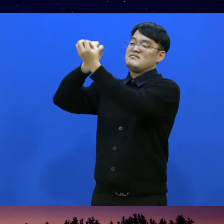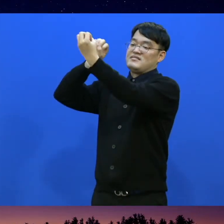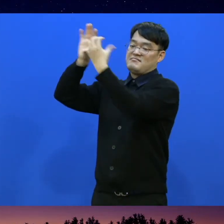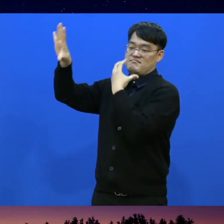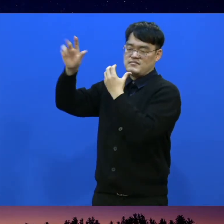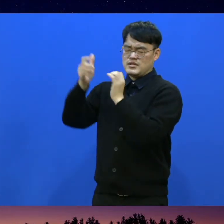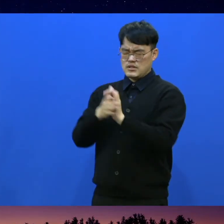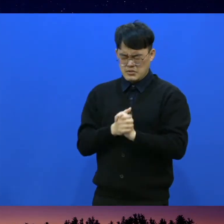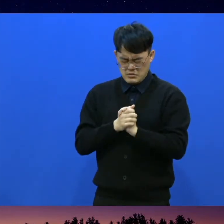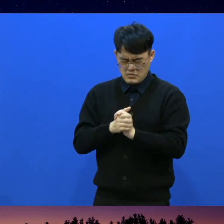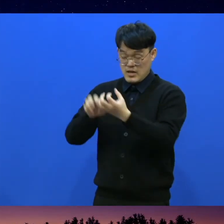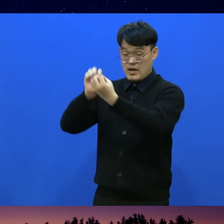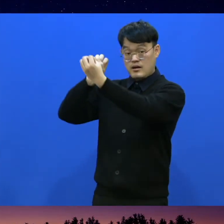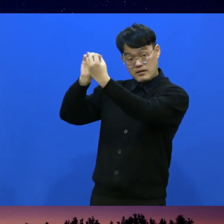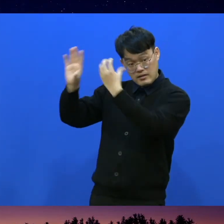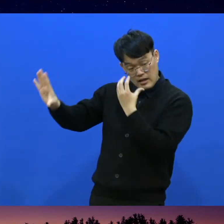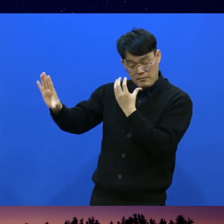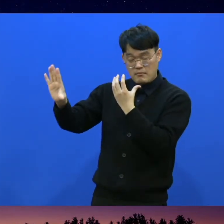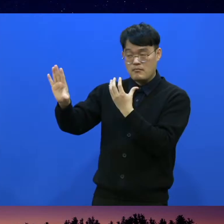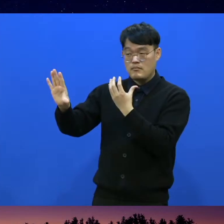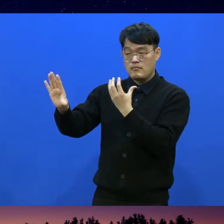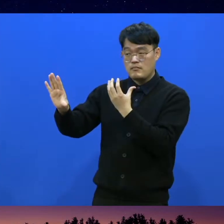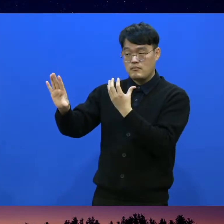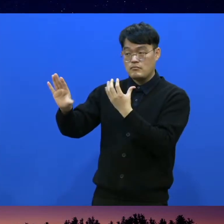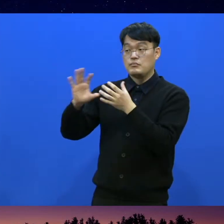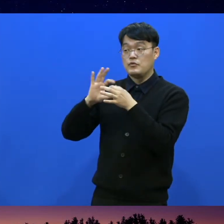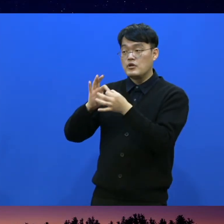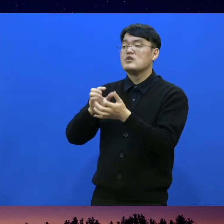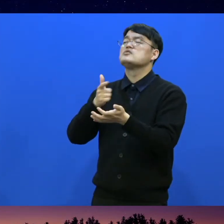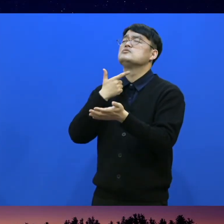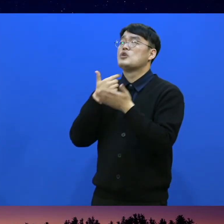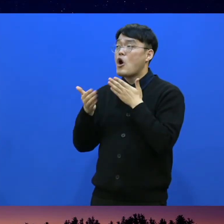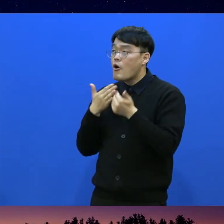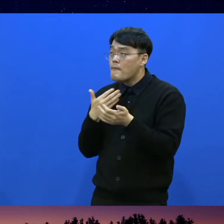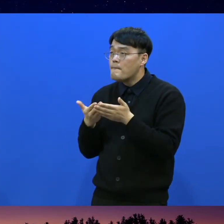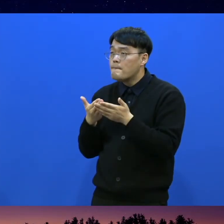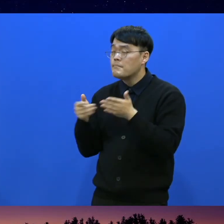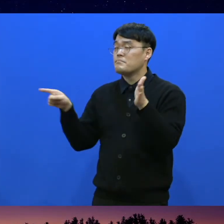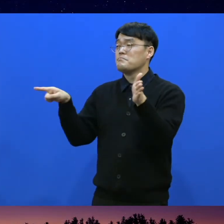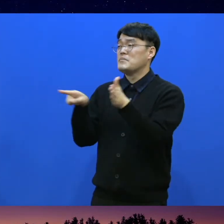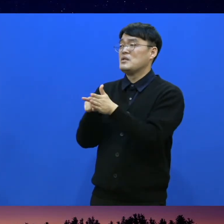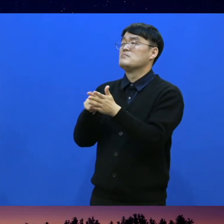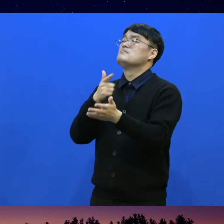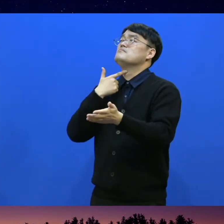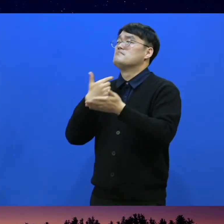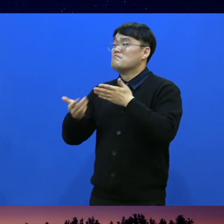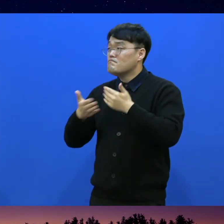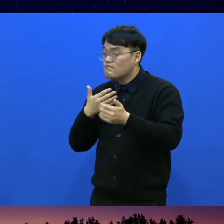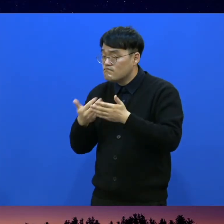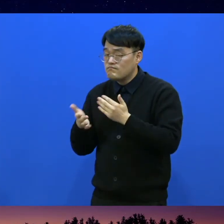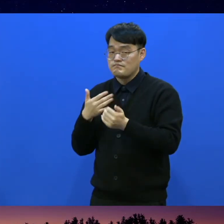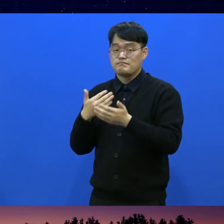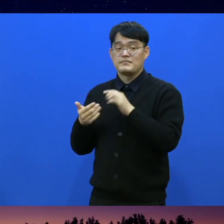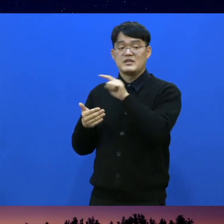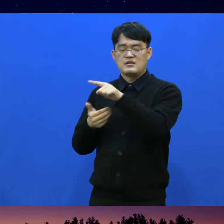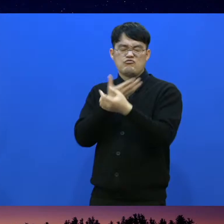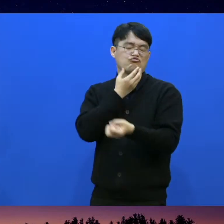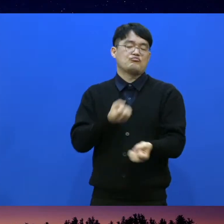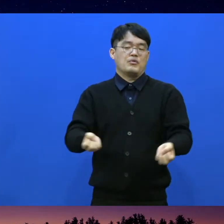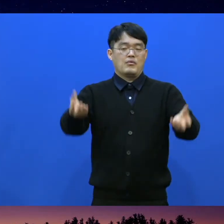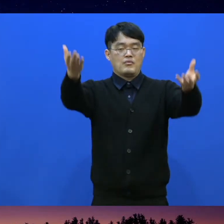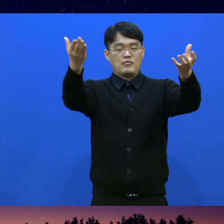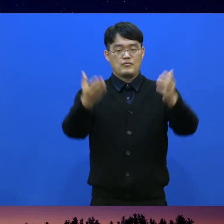그러니까 기도 응답을 봐야 기도의 체험을 하는 거예요. 그게 믿음의 체험이고 신앙의 체험이고 그게